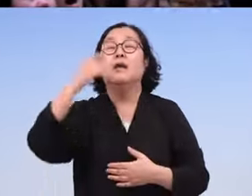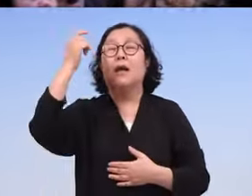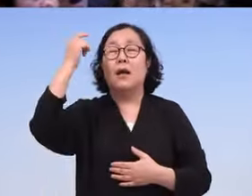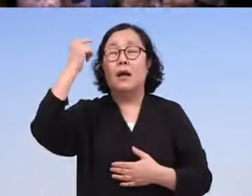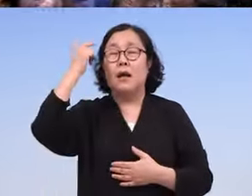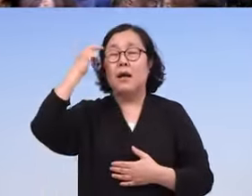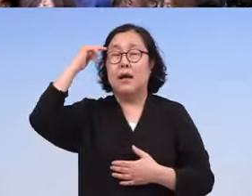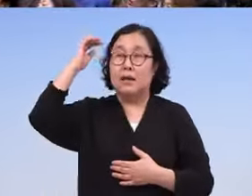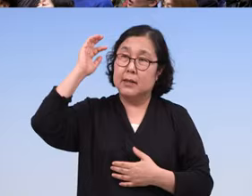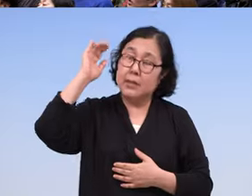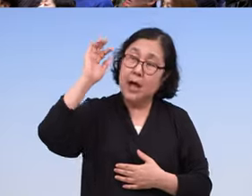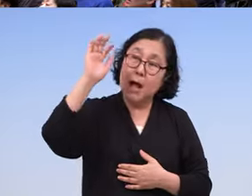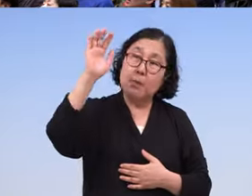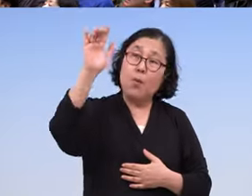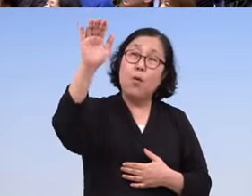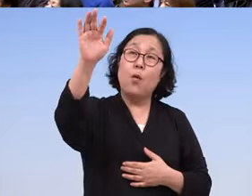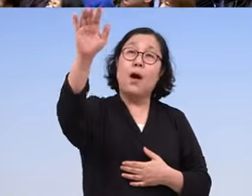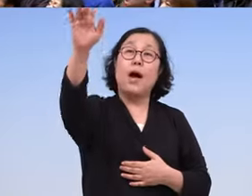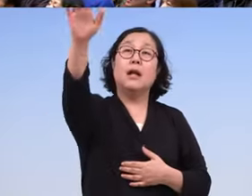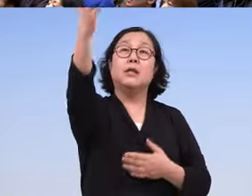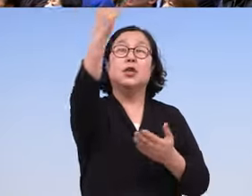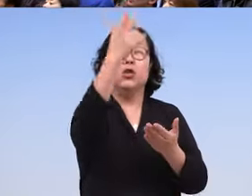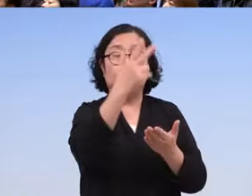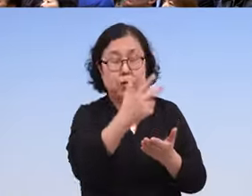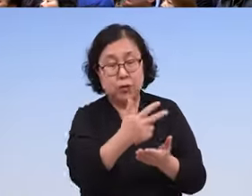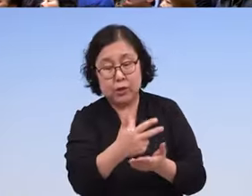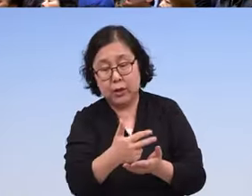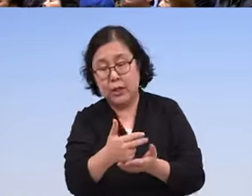내 사모하는 주님,